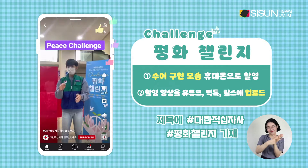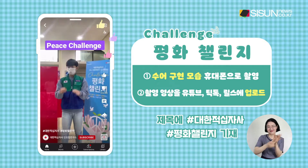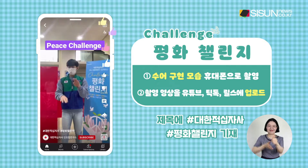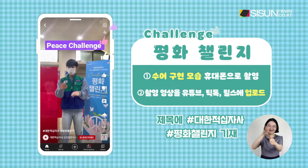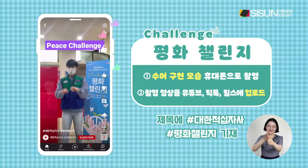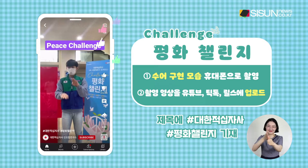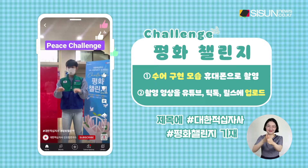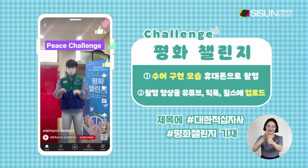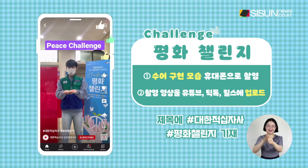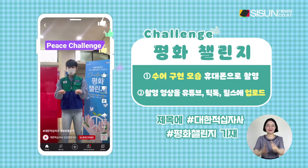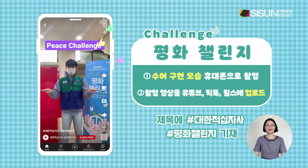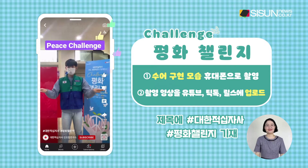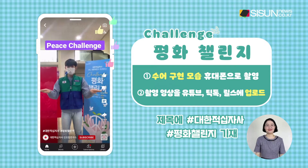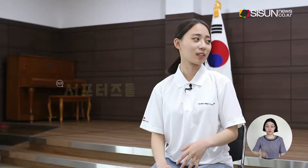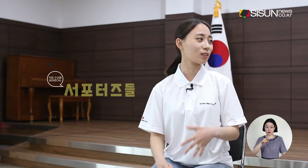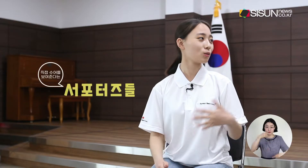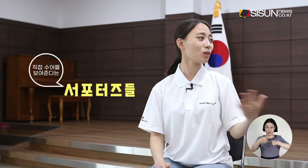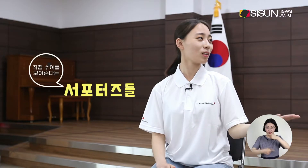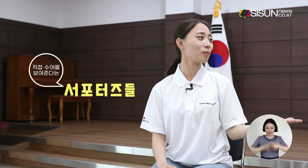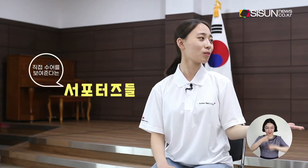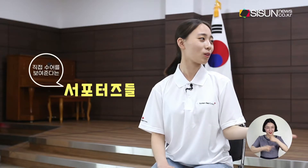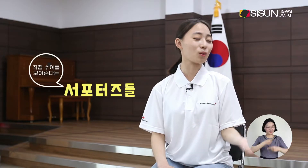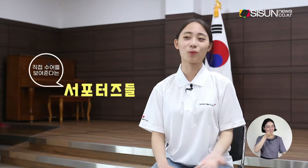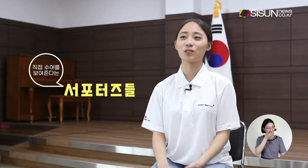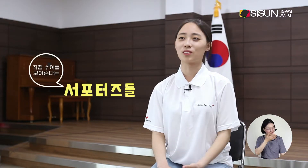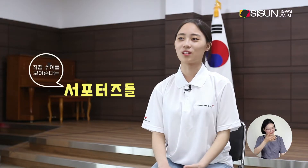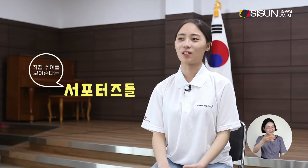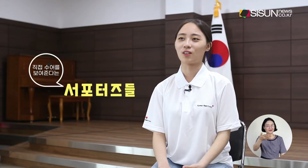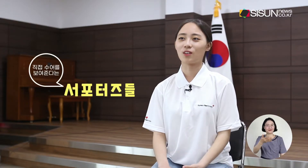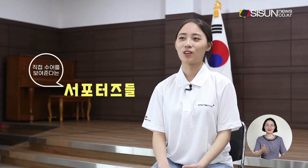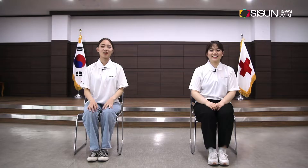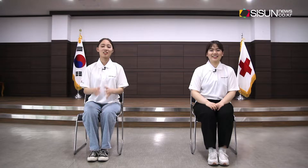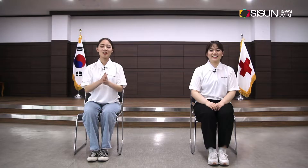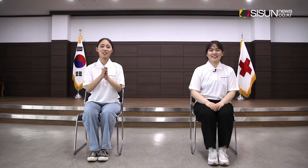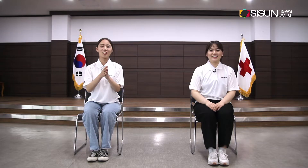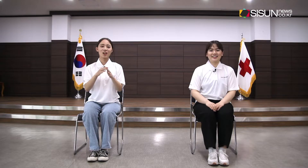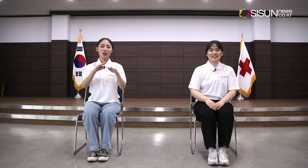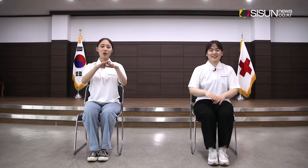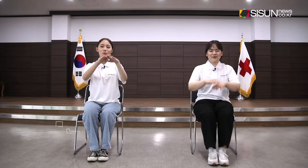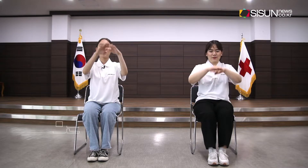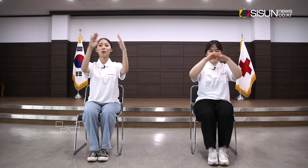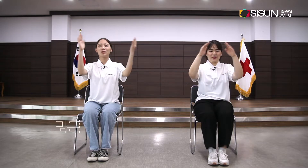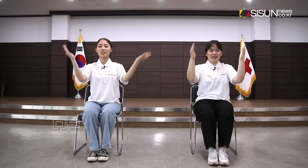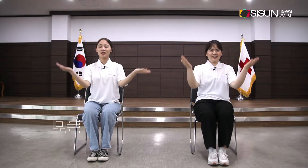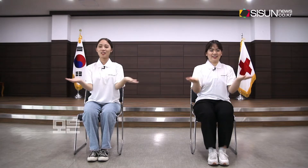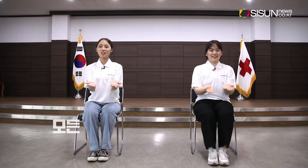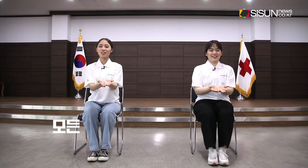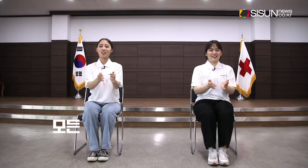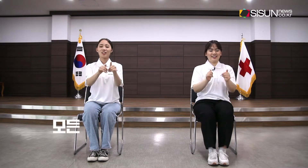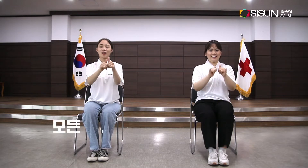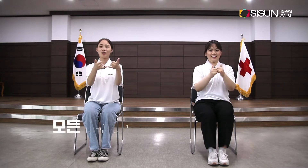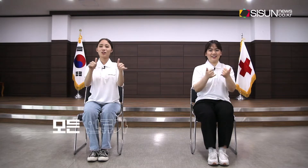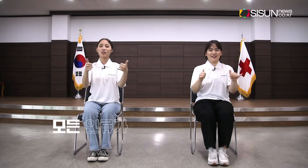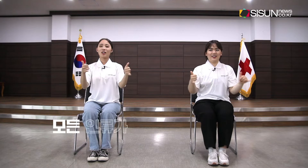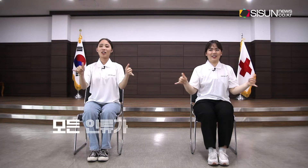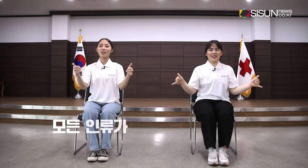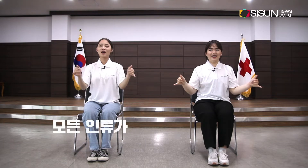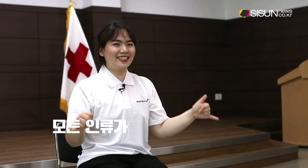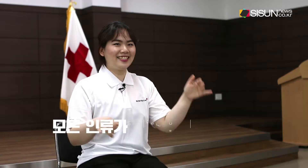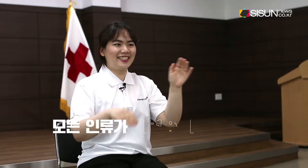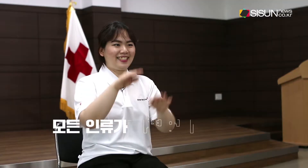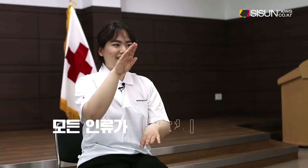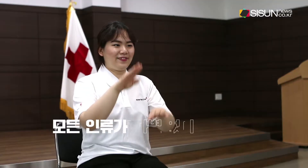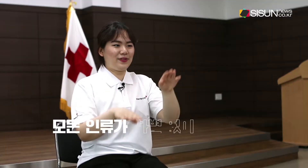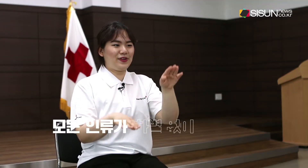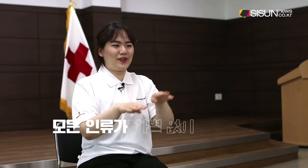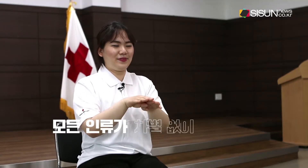주셨으면 좋겠습니다. 같이 수화를 하면서 보여드릴게요. 시작! 모든 모든 인류가